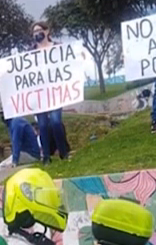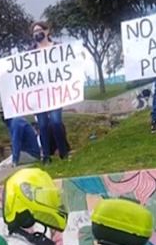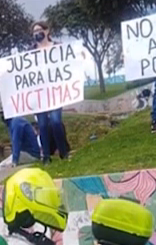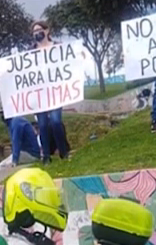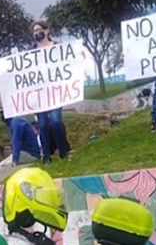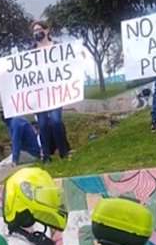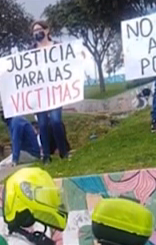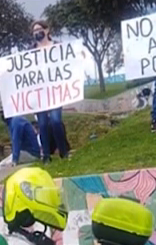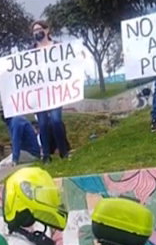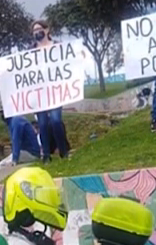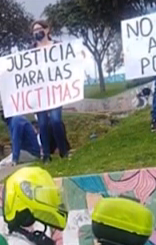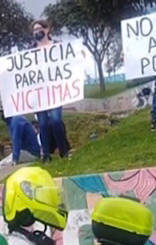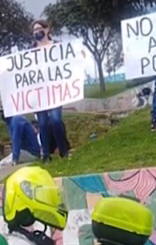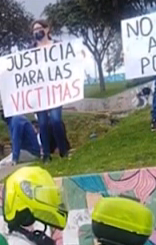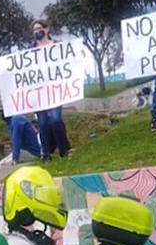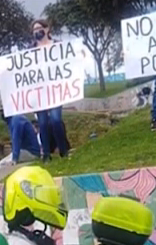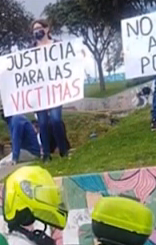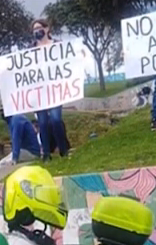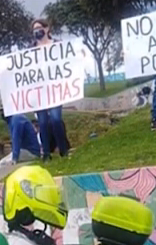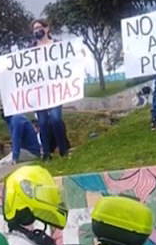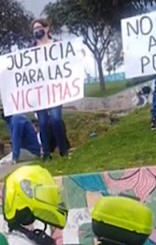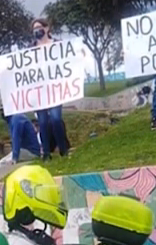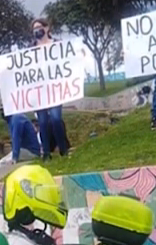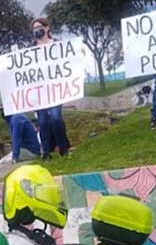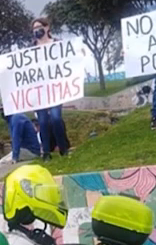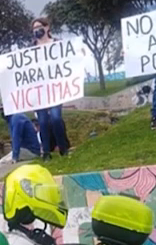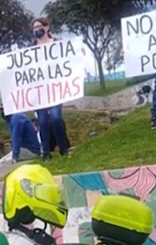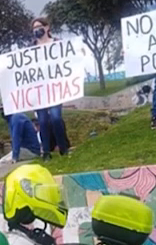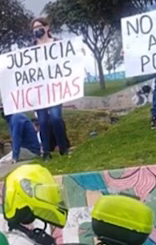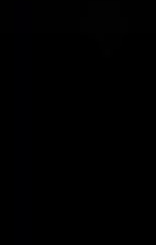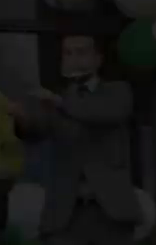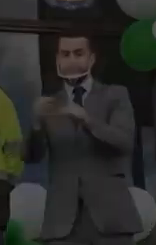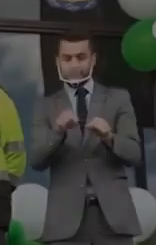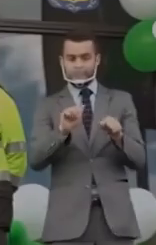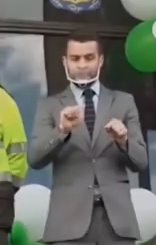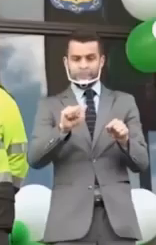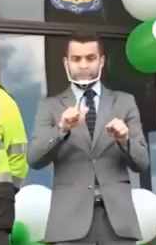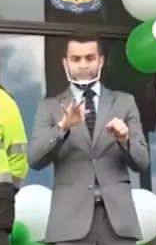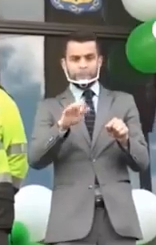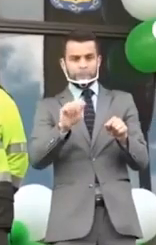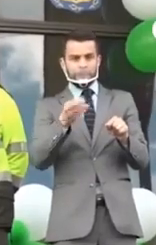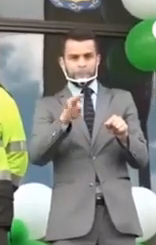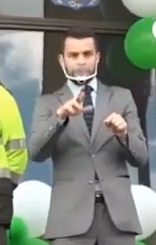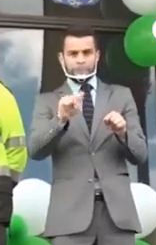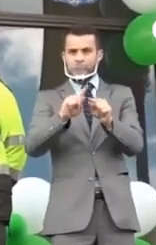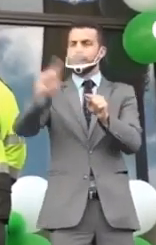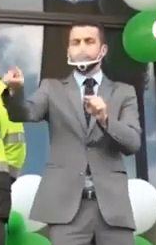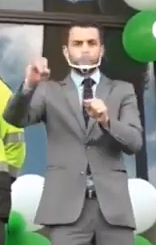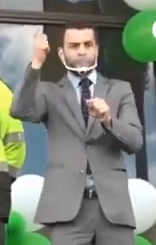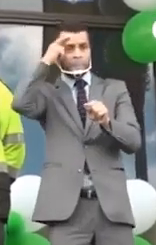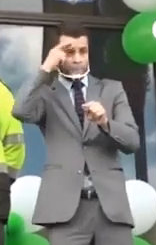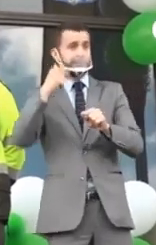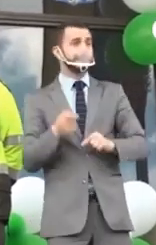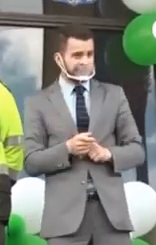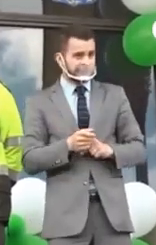encuentra al cae el cual fue decorado por los agentes de policía para dicha ocasión en vista de la gravedad